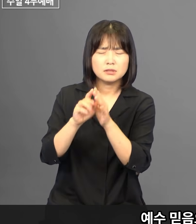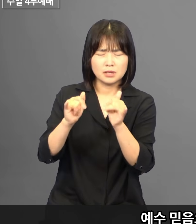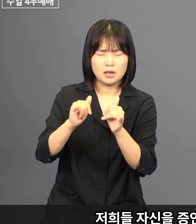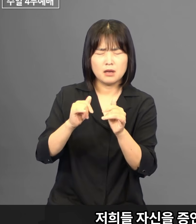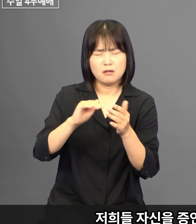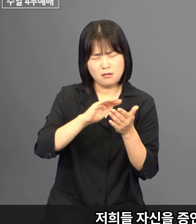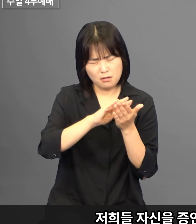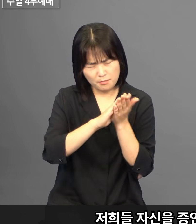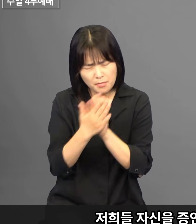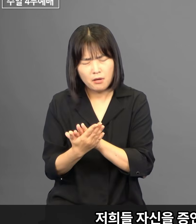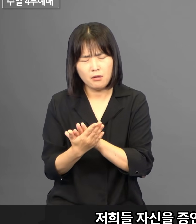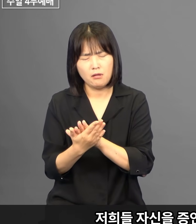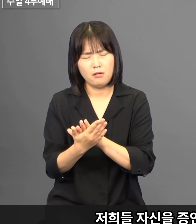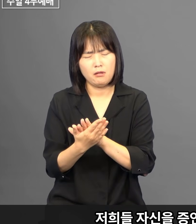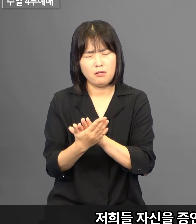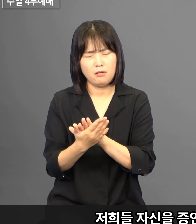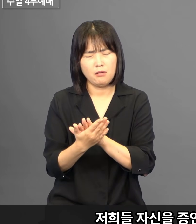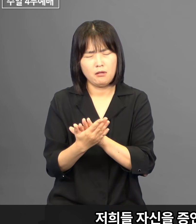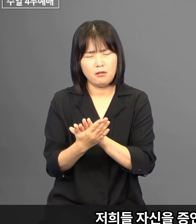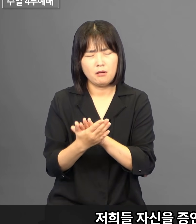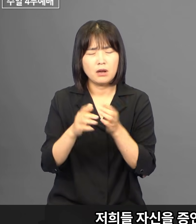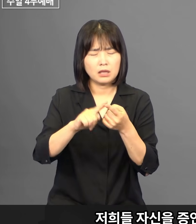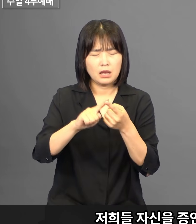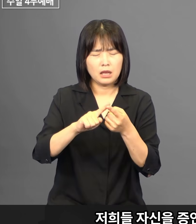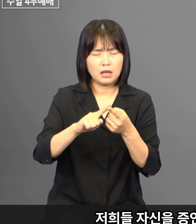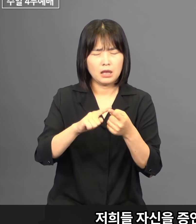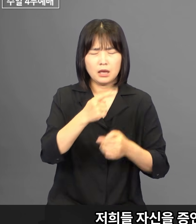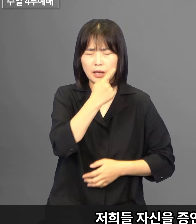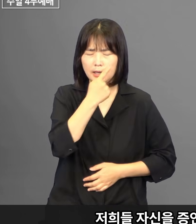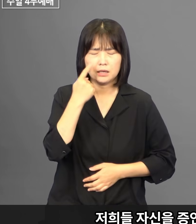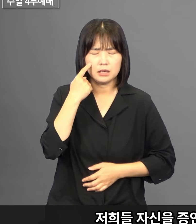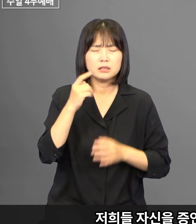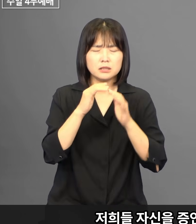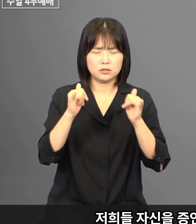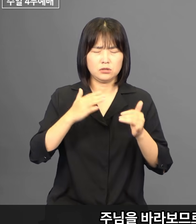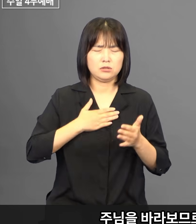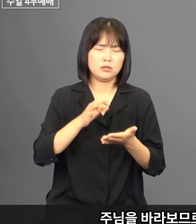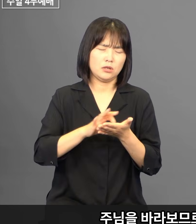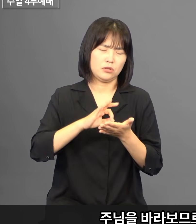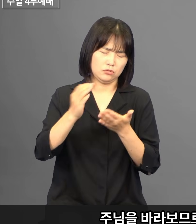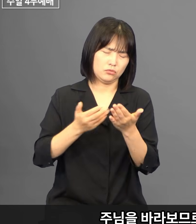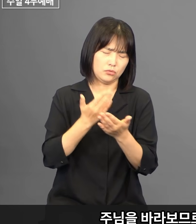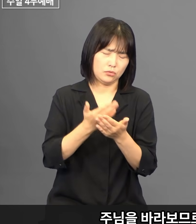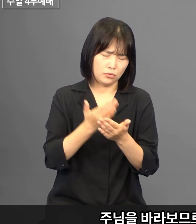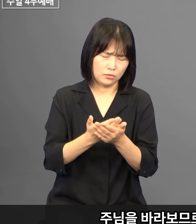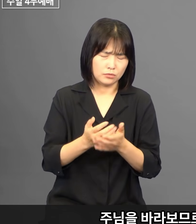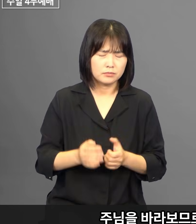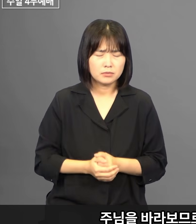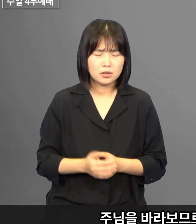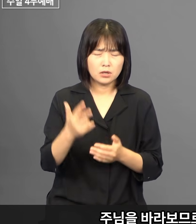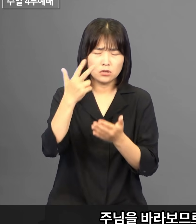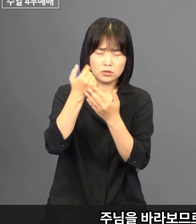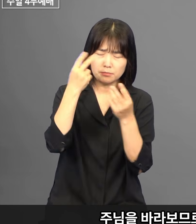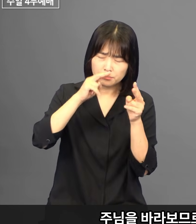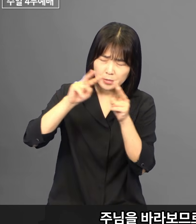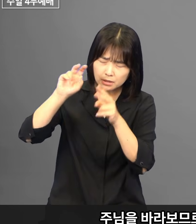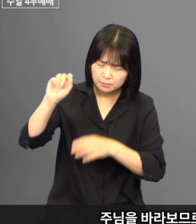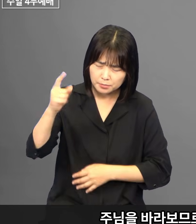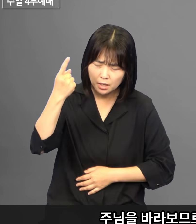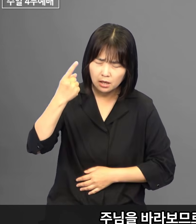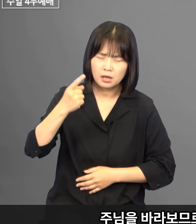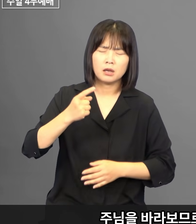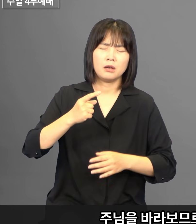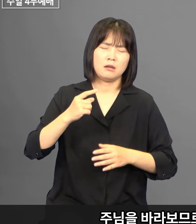바뀐다. 저희들 자신을 증인으로 그렇게 써주시옵소서. 주님을 바라봄으로 거룩한